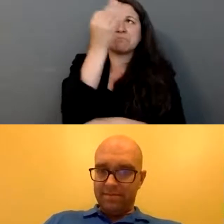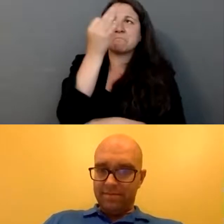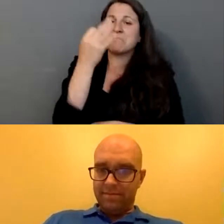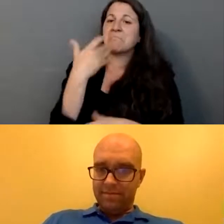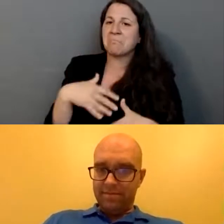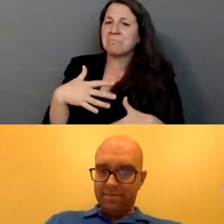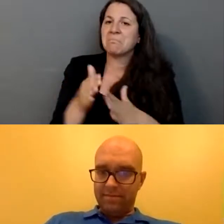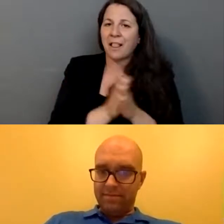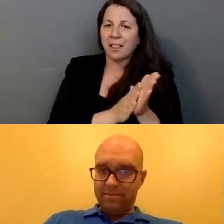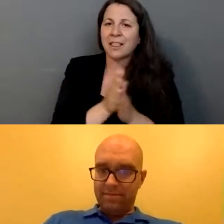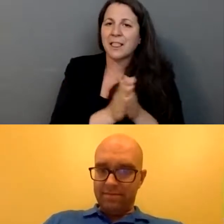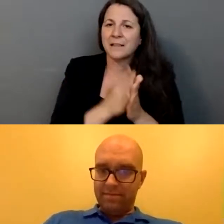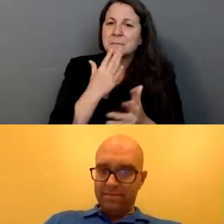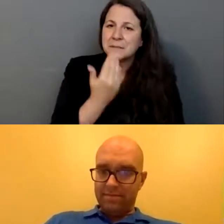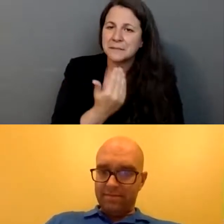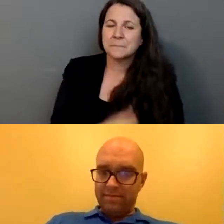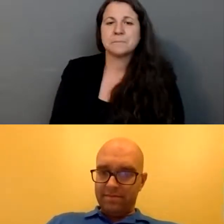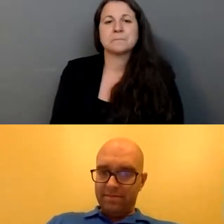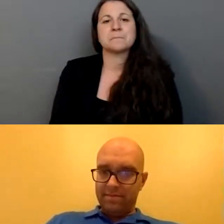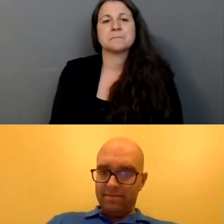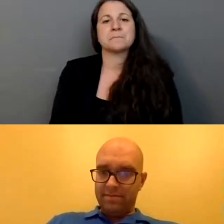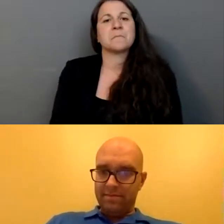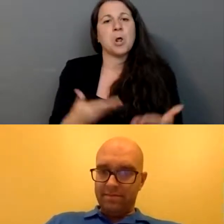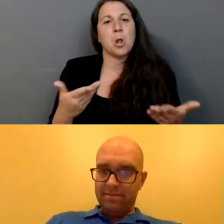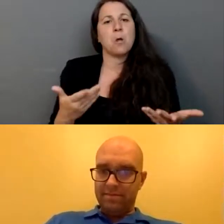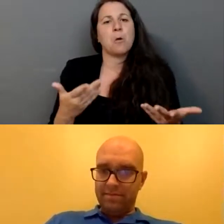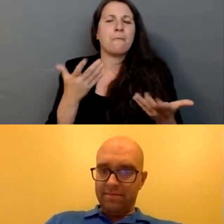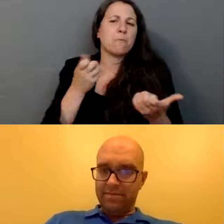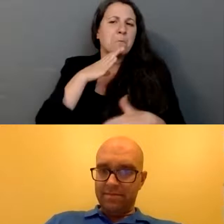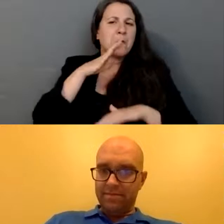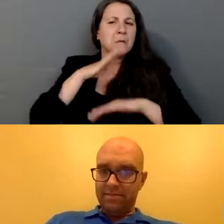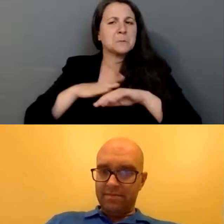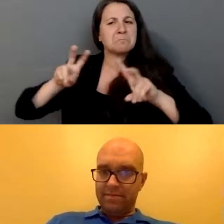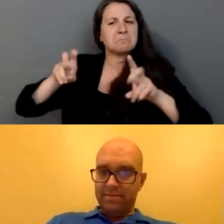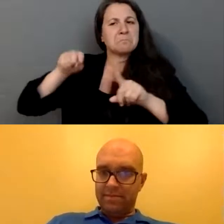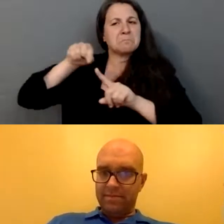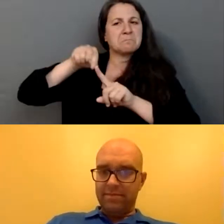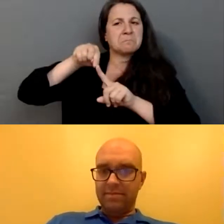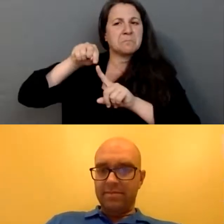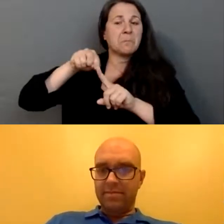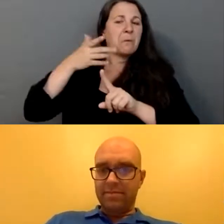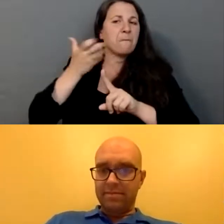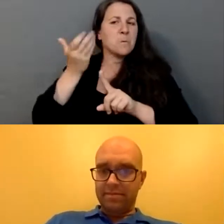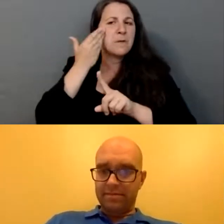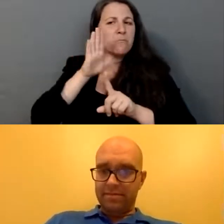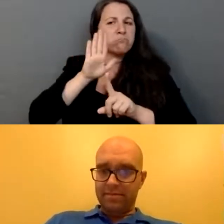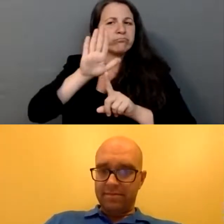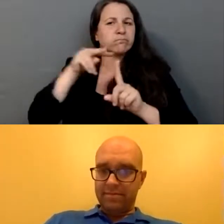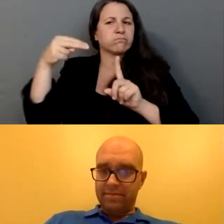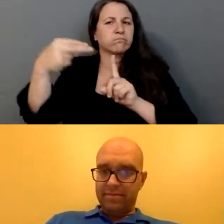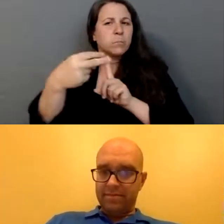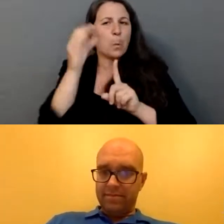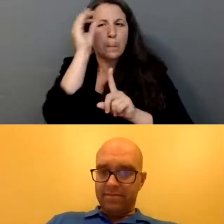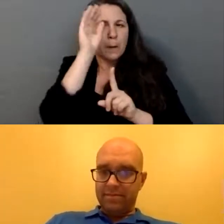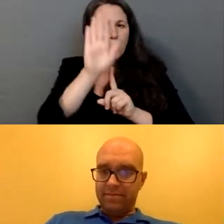intéressant. Je voulais aborder une question en particulier. Je voulais avoir vos idées par rapport à ça, si vous en avez. Moi,